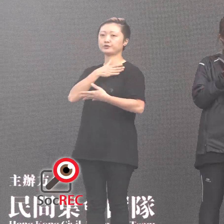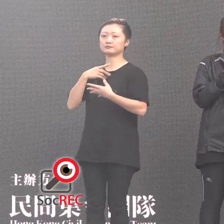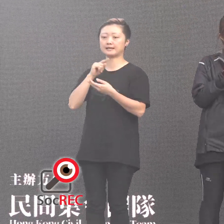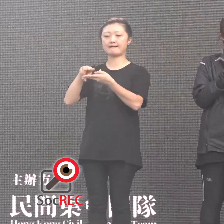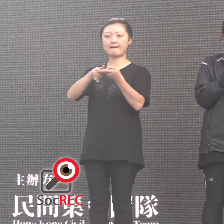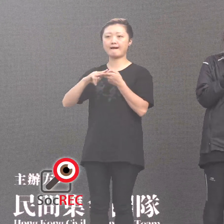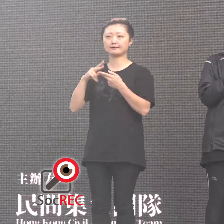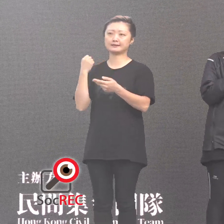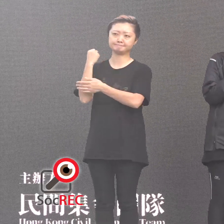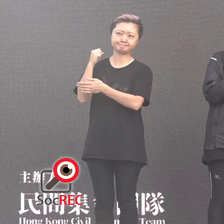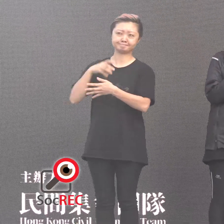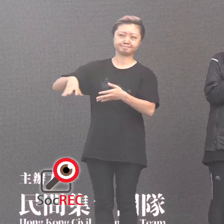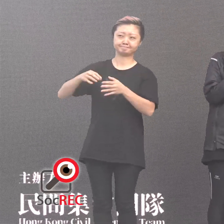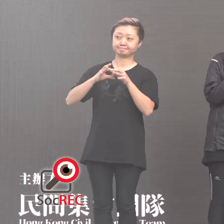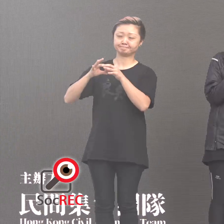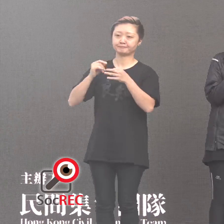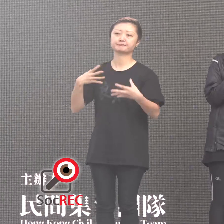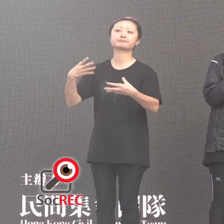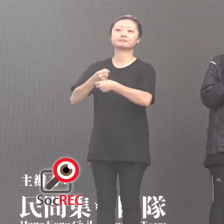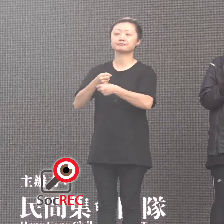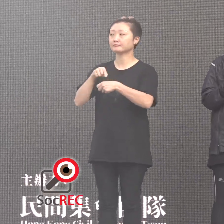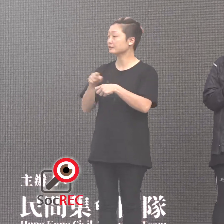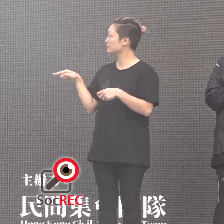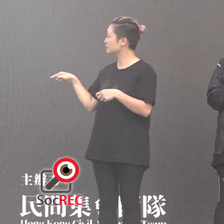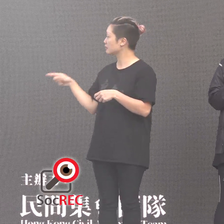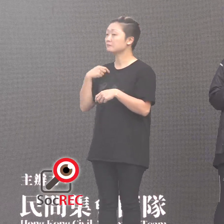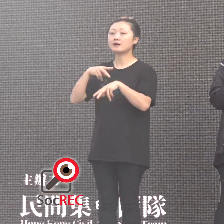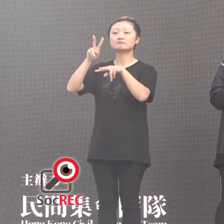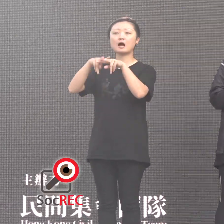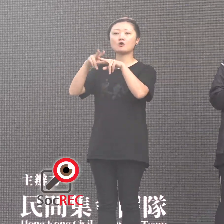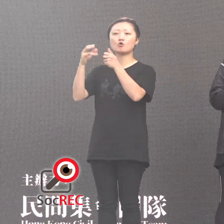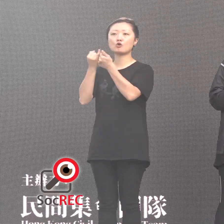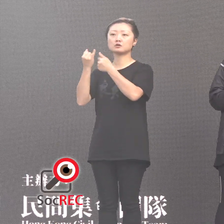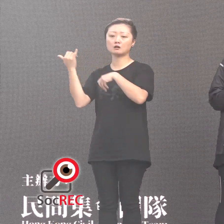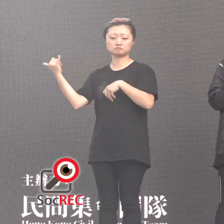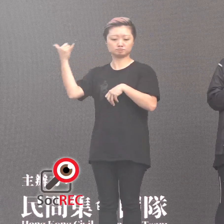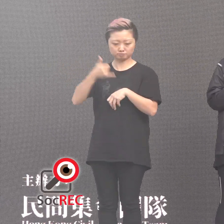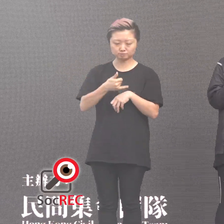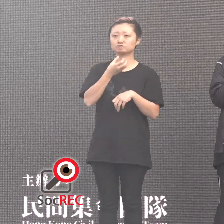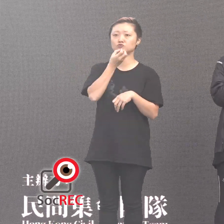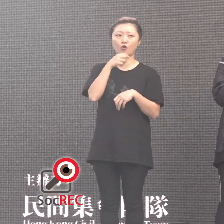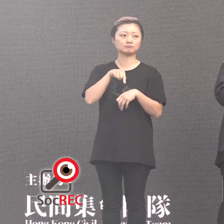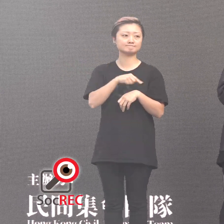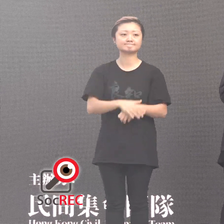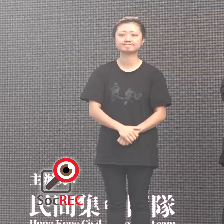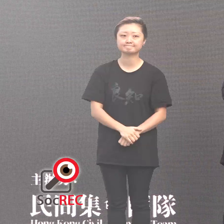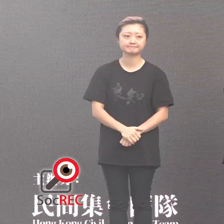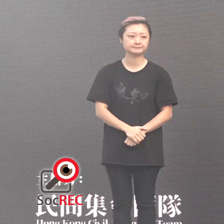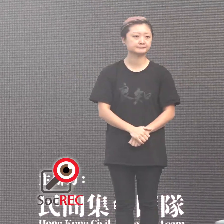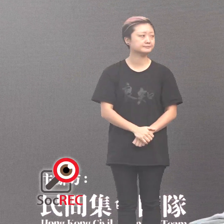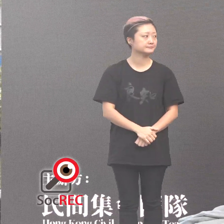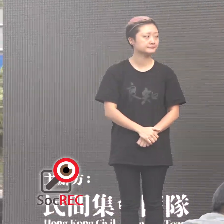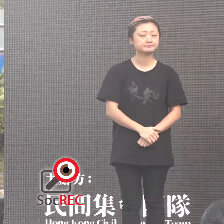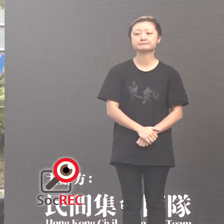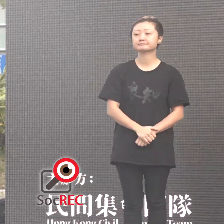是支持香港抗議的國內留學生 Alex。我哋歡迎 Alex。 To conclude this